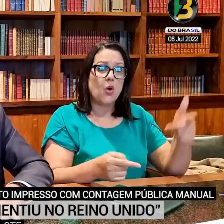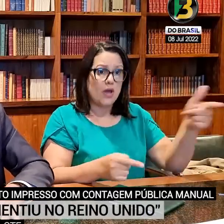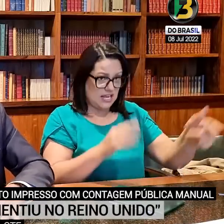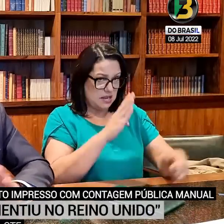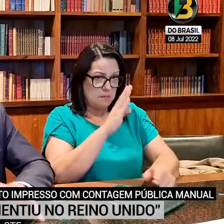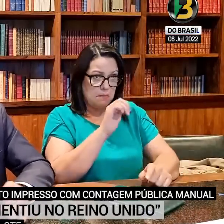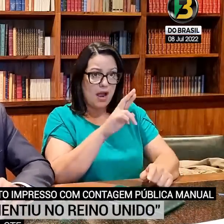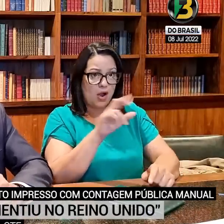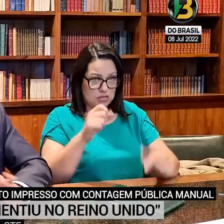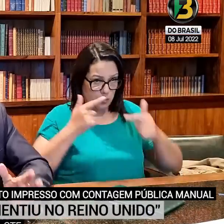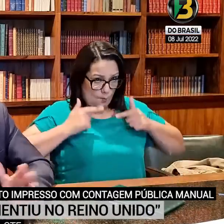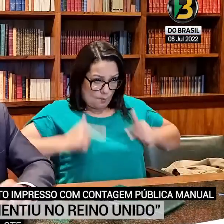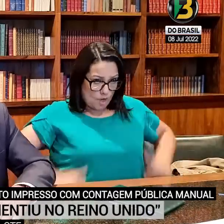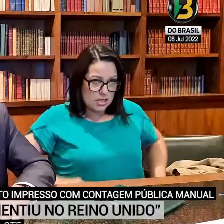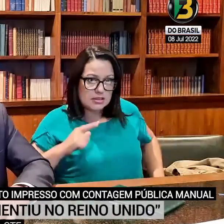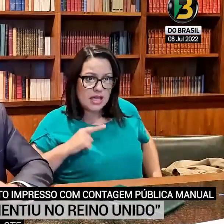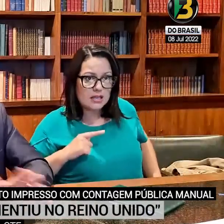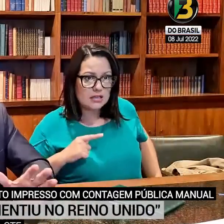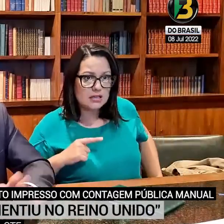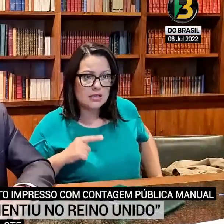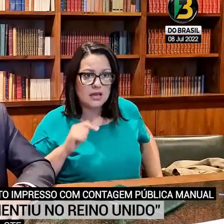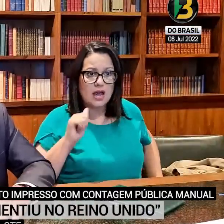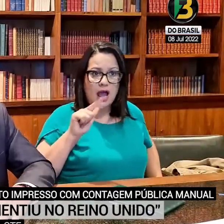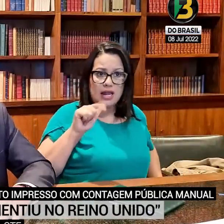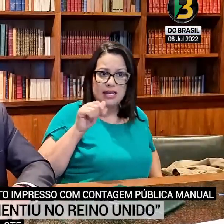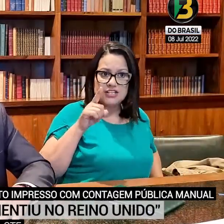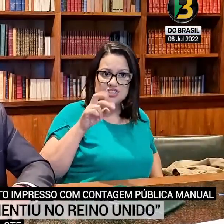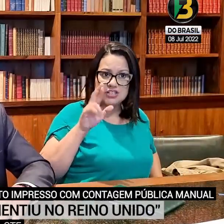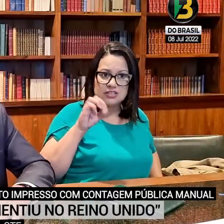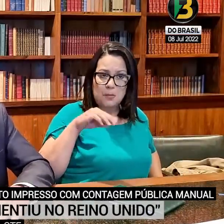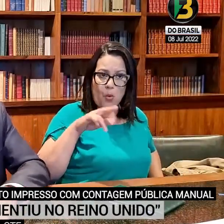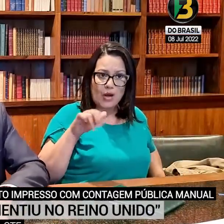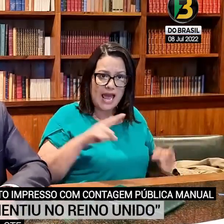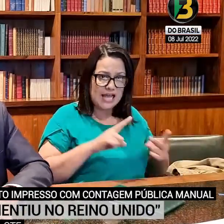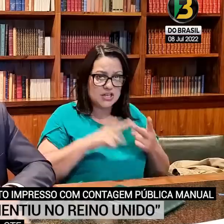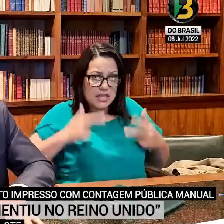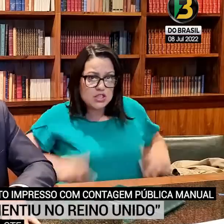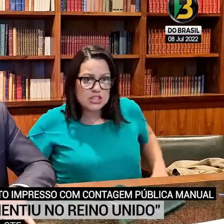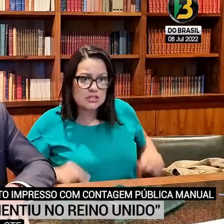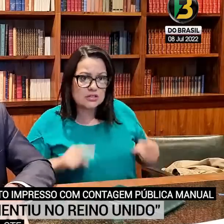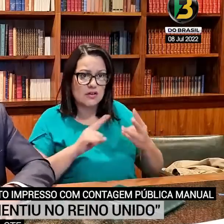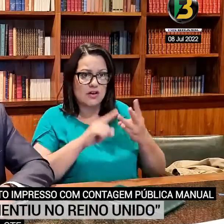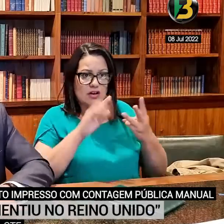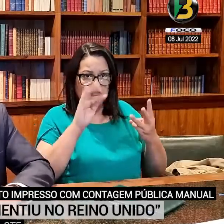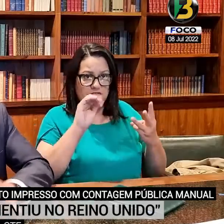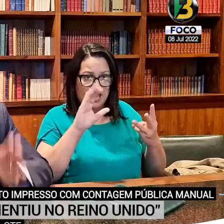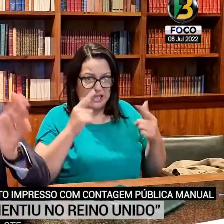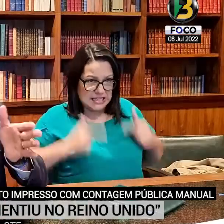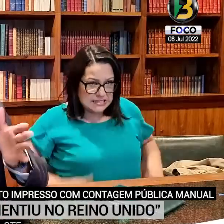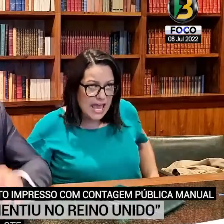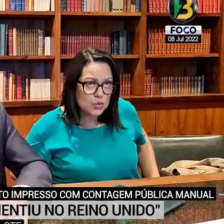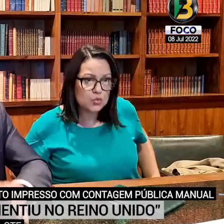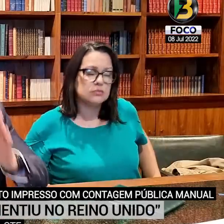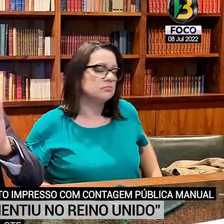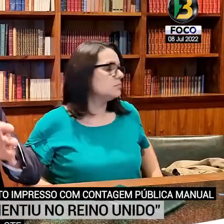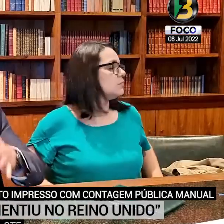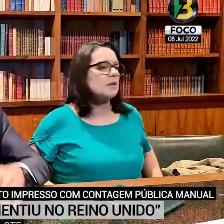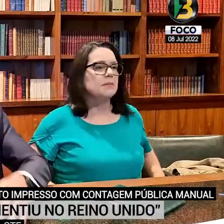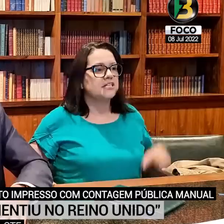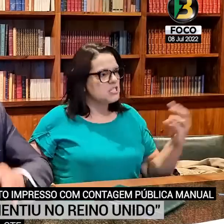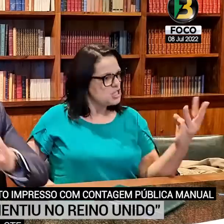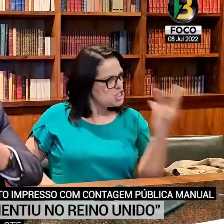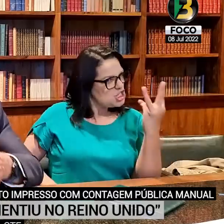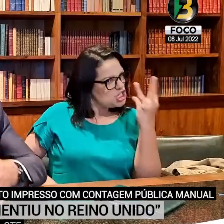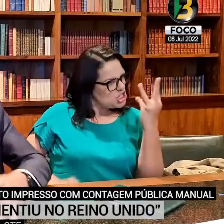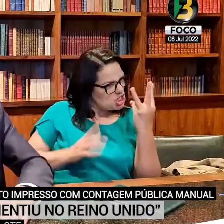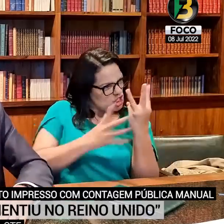do ministro Barroso bem comodamente animais aqui que não são Olá eu sou o Nilson só uma só parece